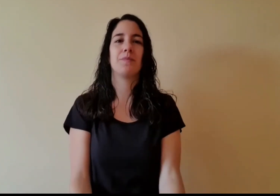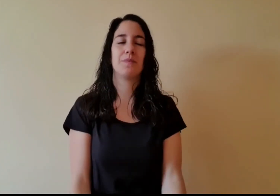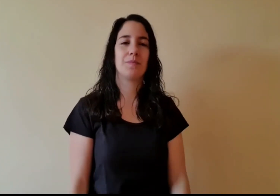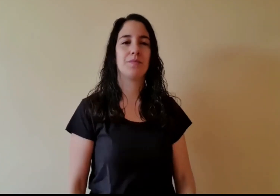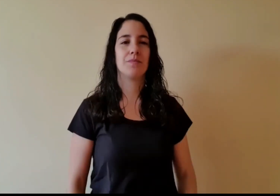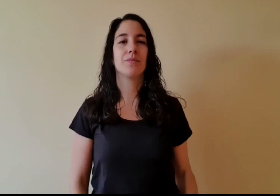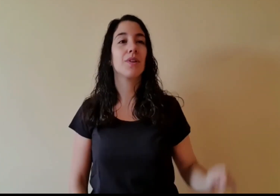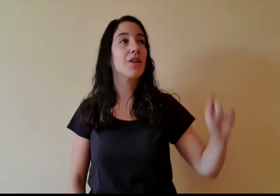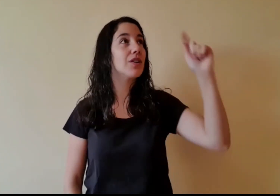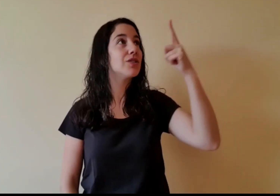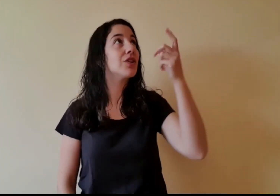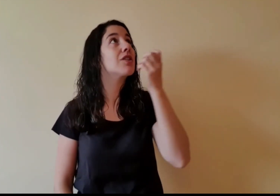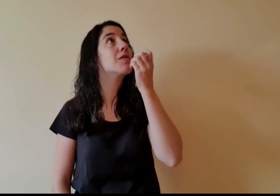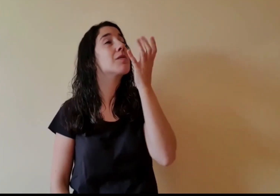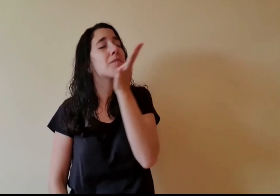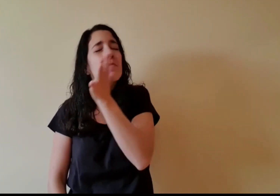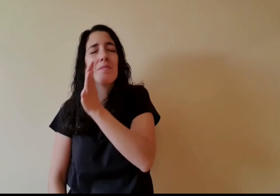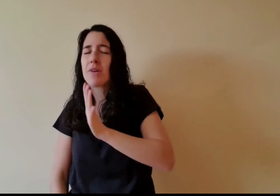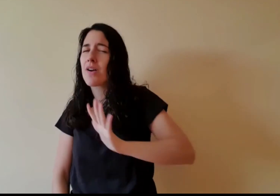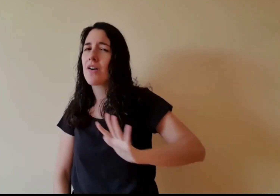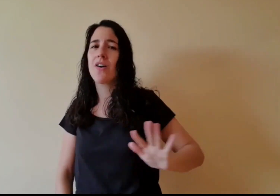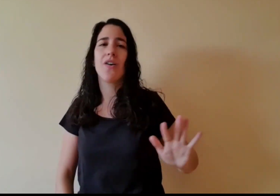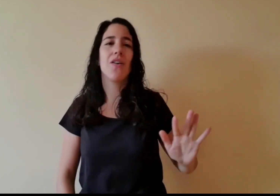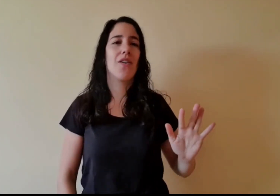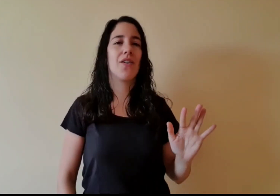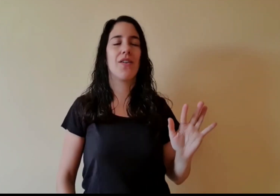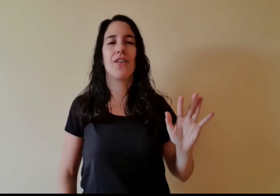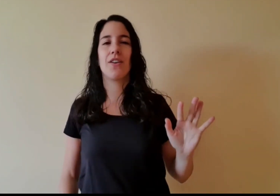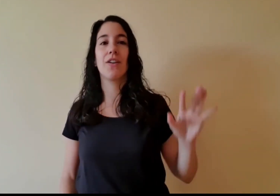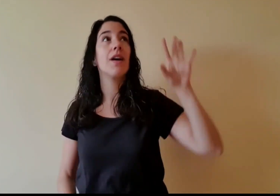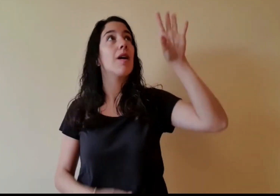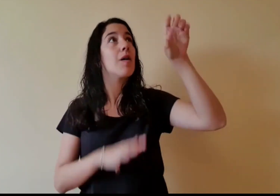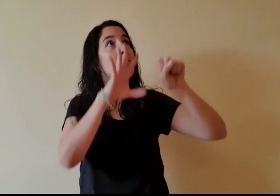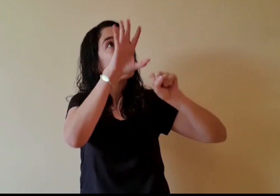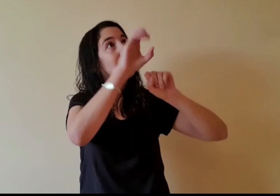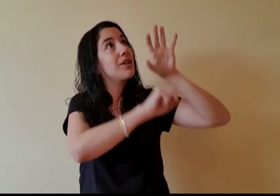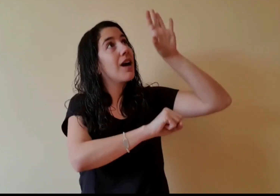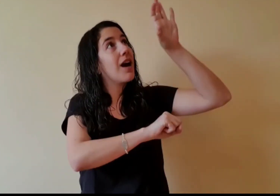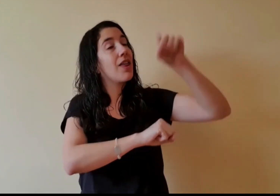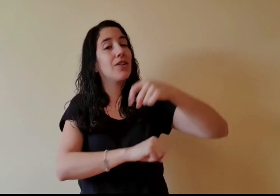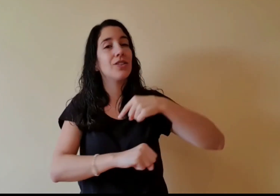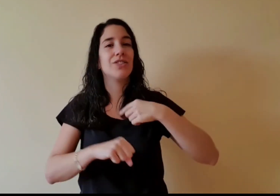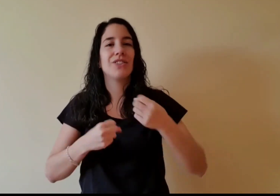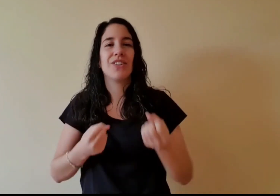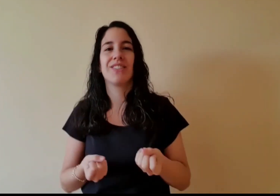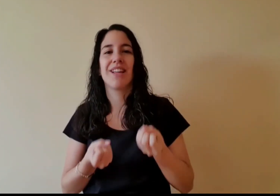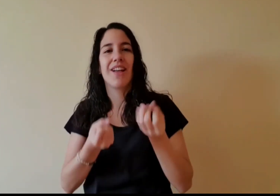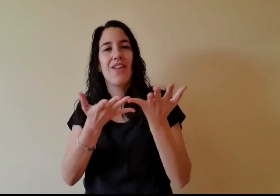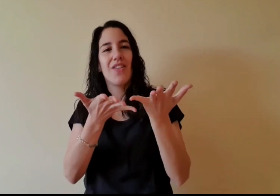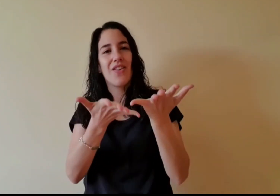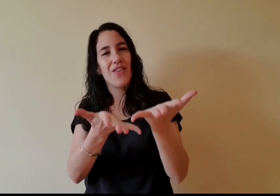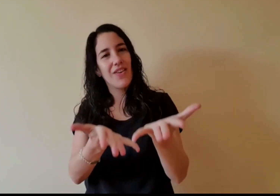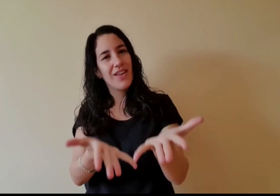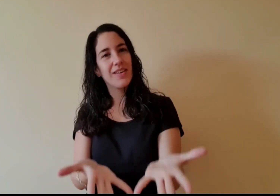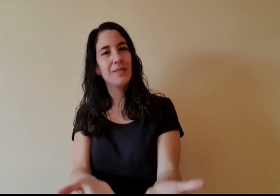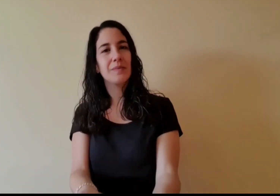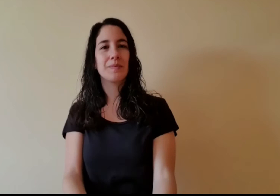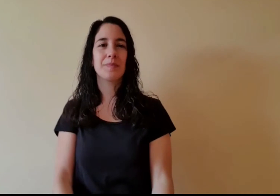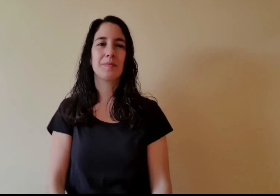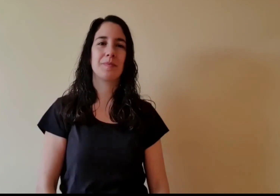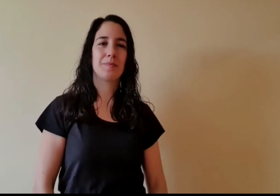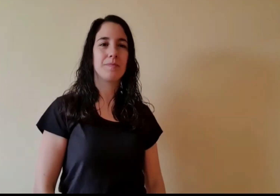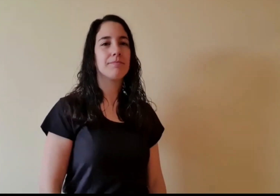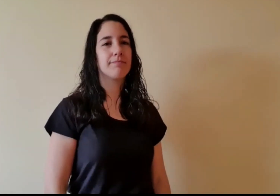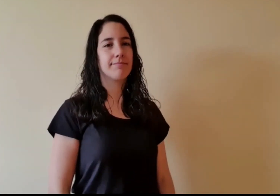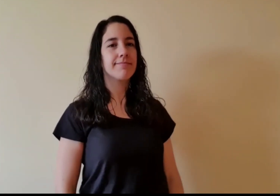Lo mejor del sol. A puñados yo te lo doy.